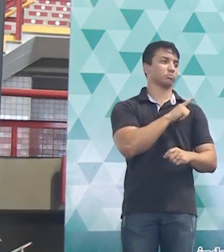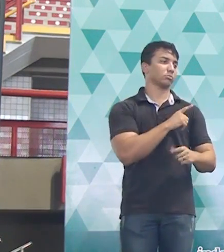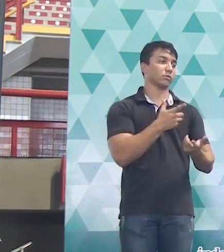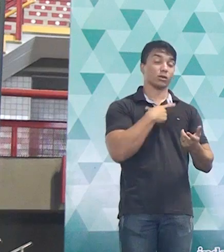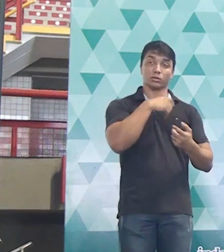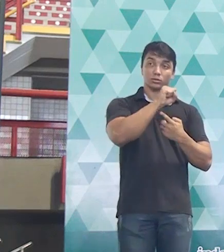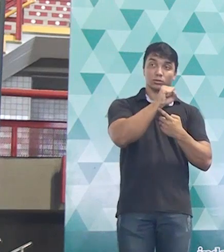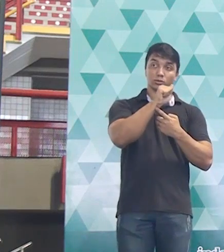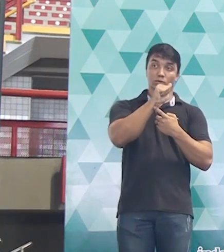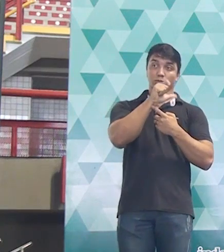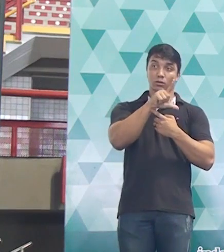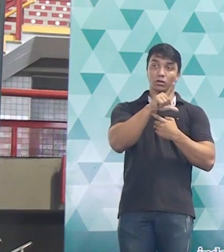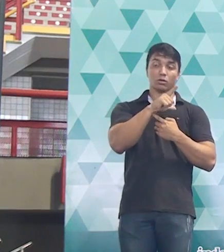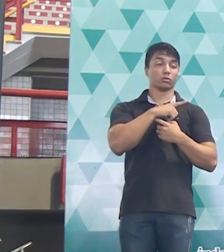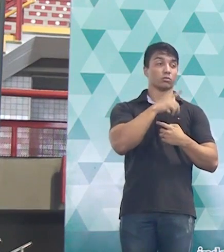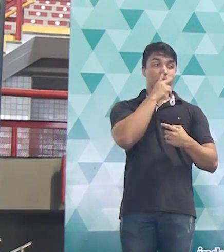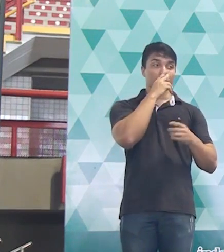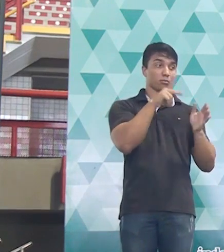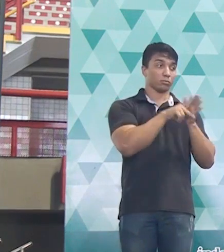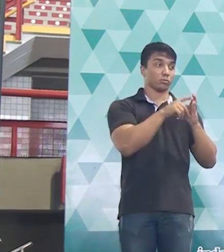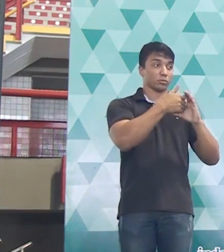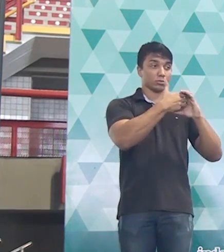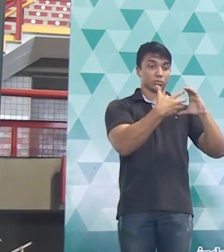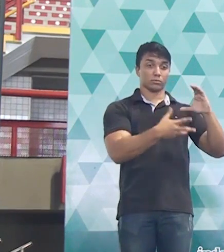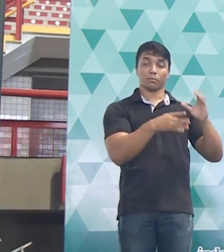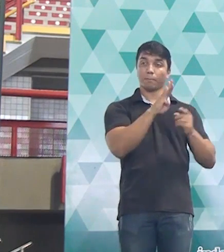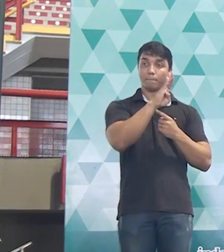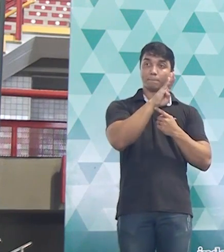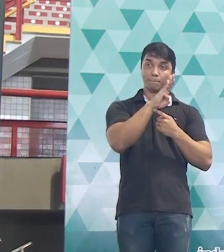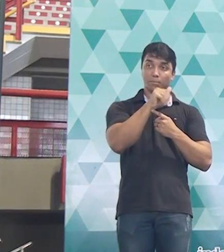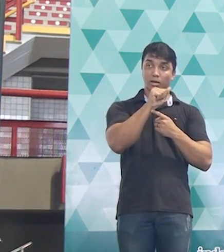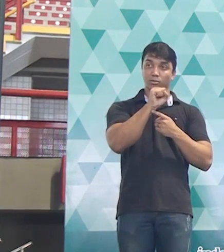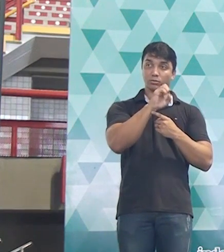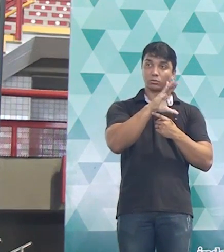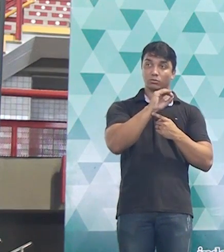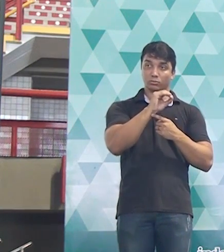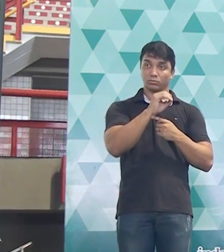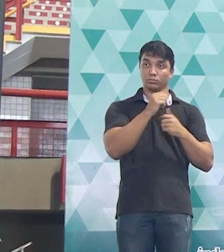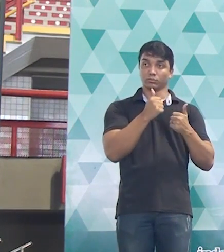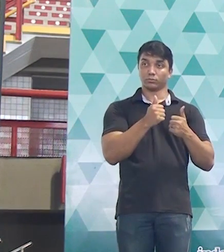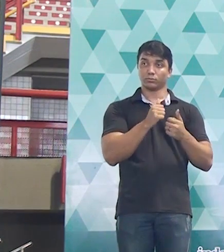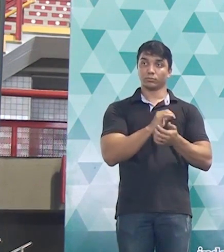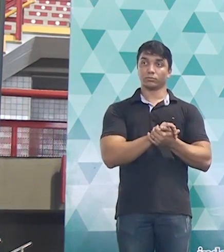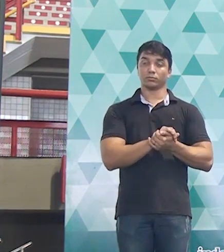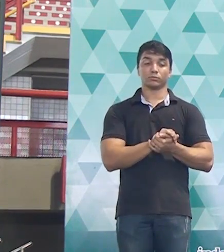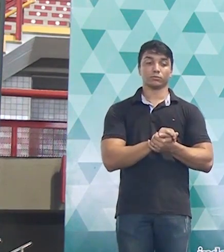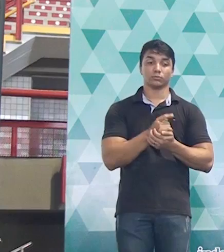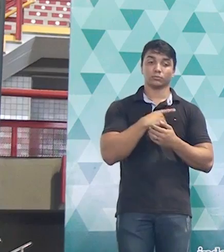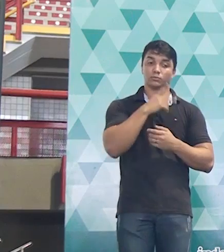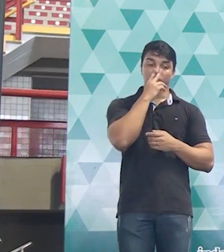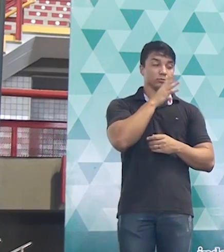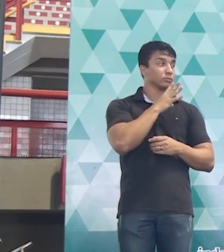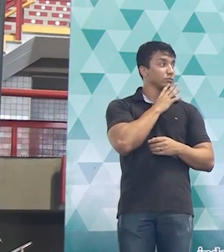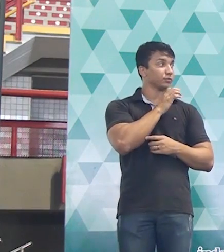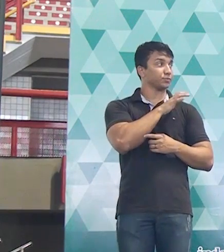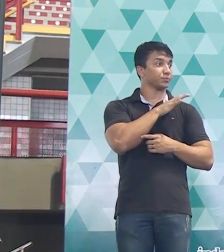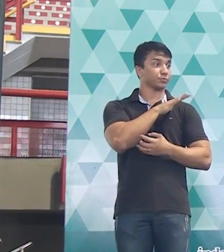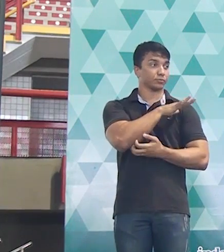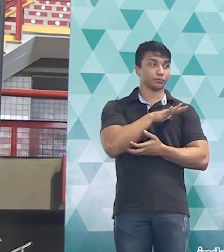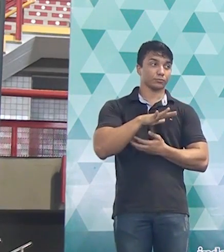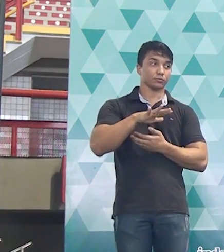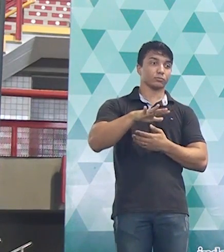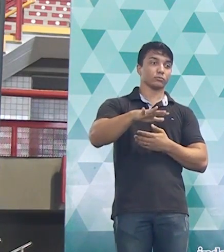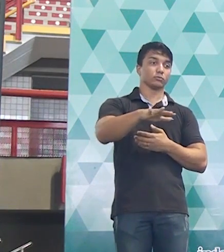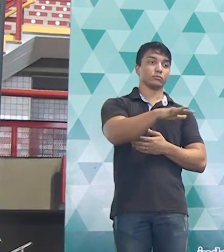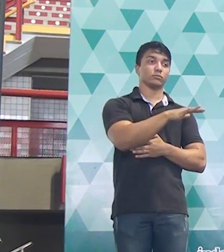um sal de caráter básico. Conhecimento de mundo ajuda pra caramba.